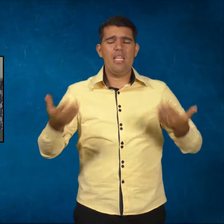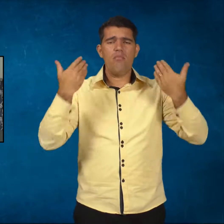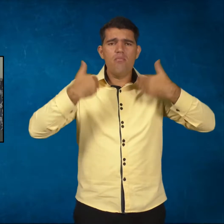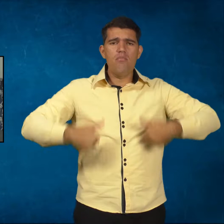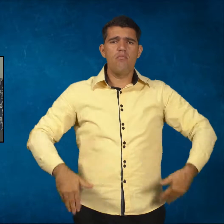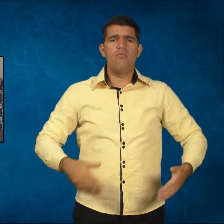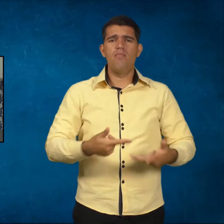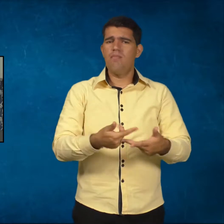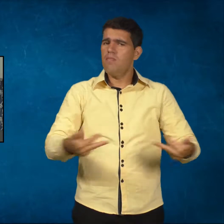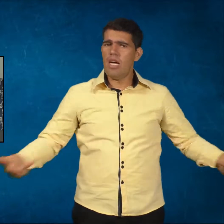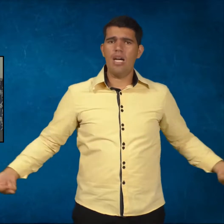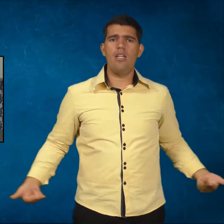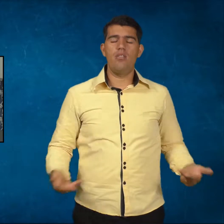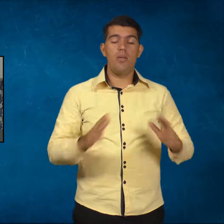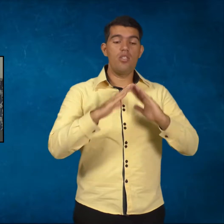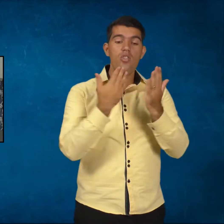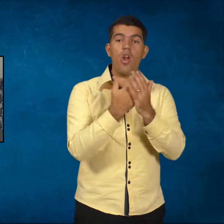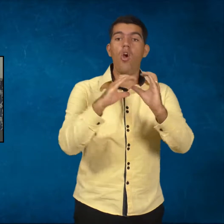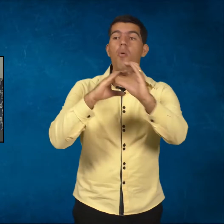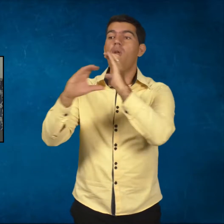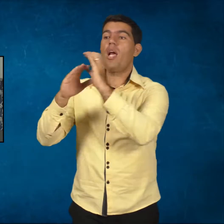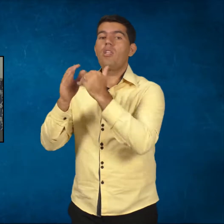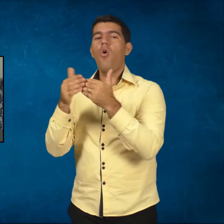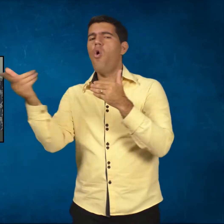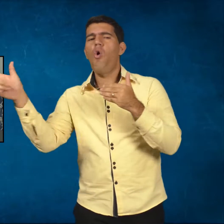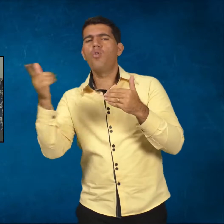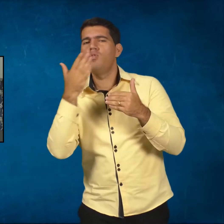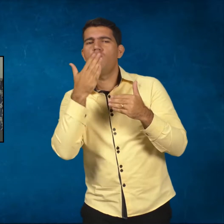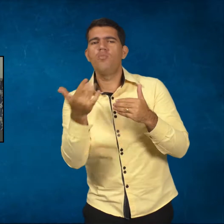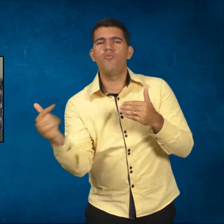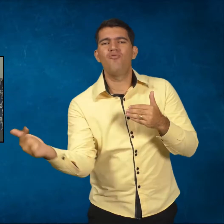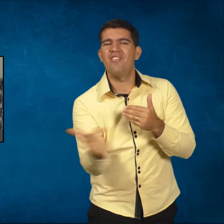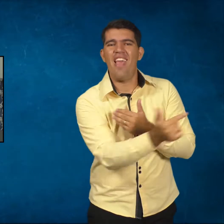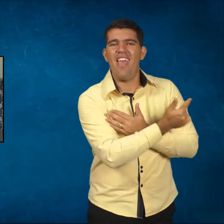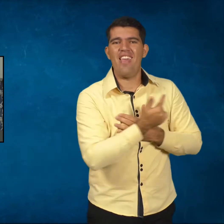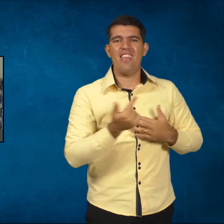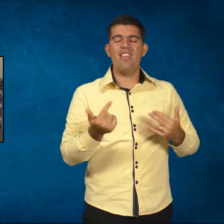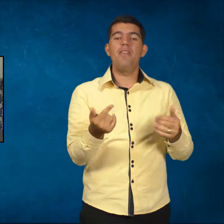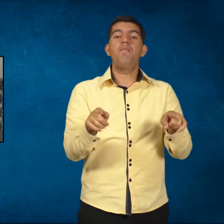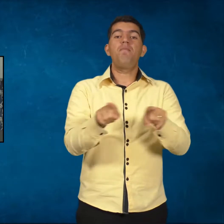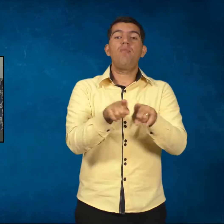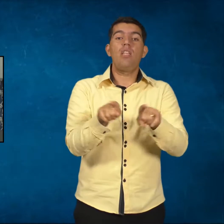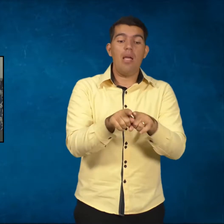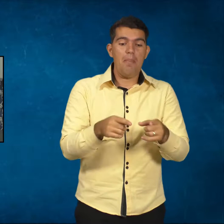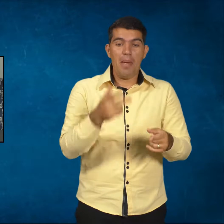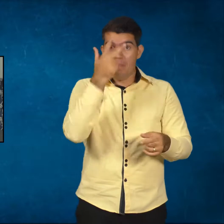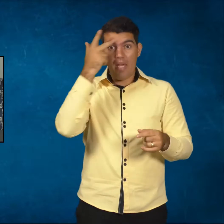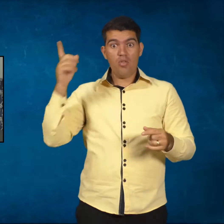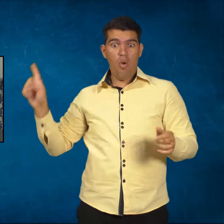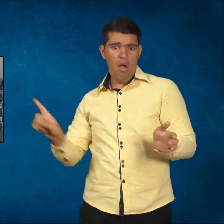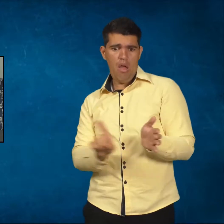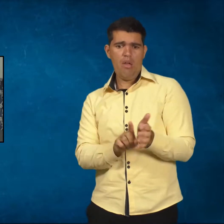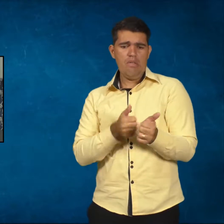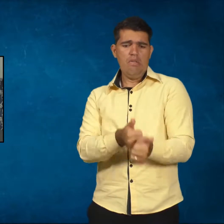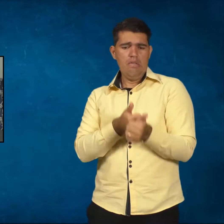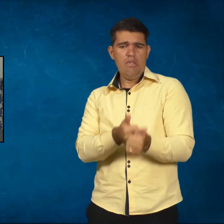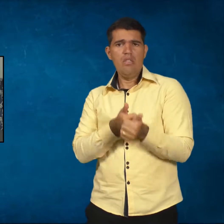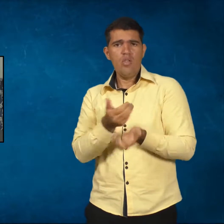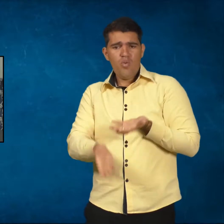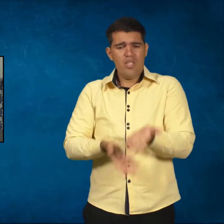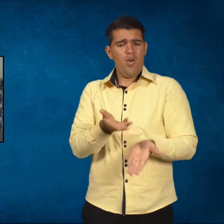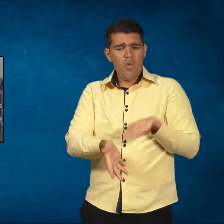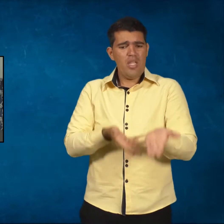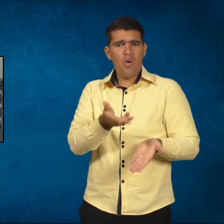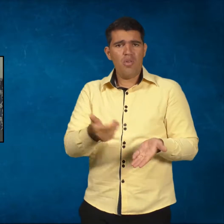a escola não tem comunicação alternativa, ele é uma pessoa que precisa do cuidador o tempo todo. Devia ter começado lá atrás.